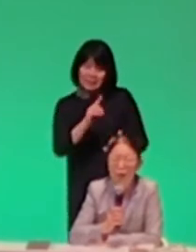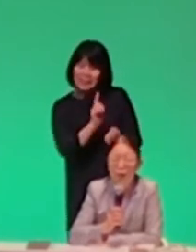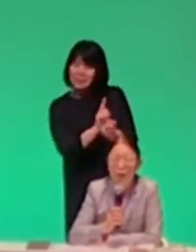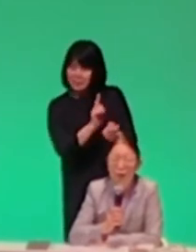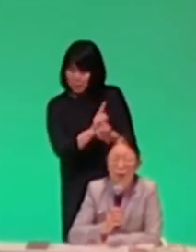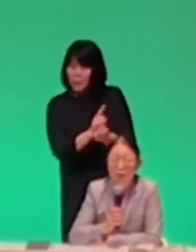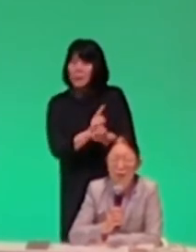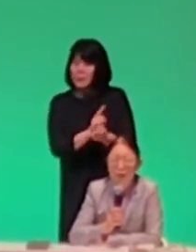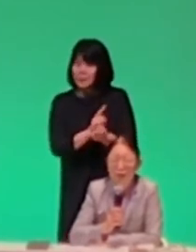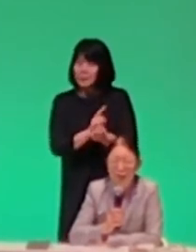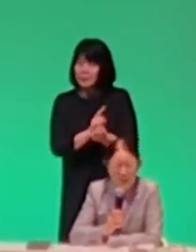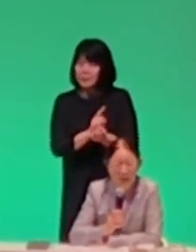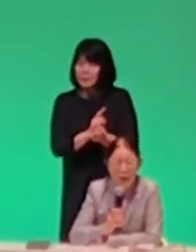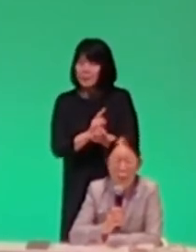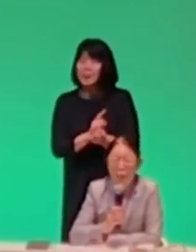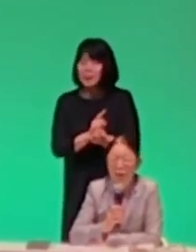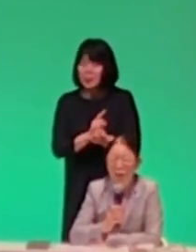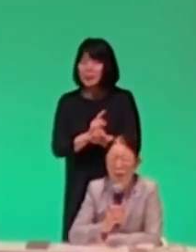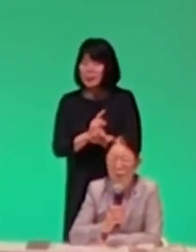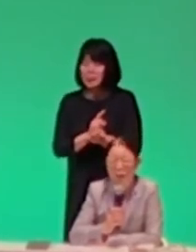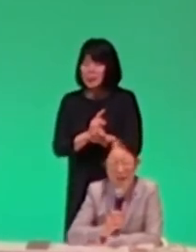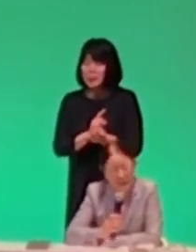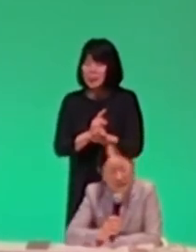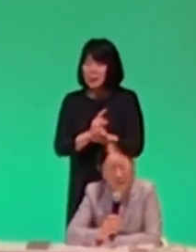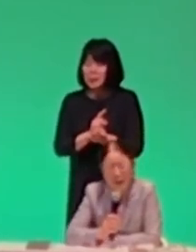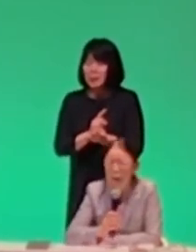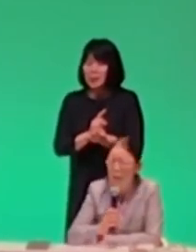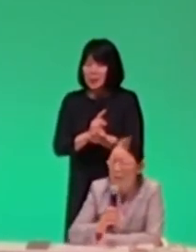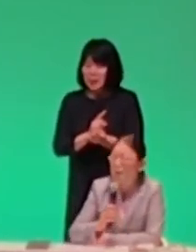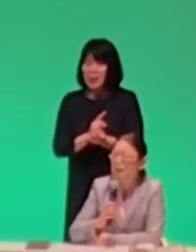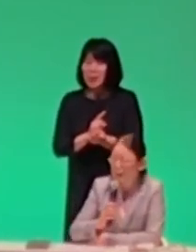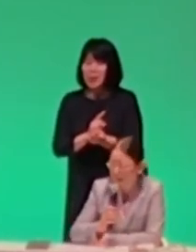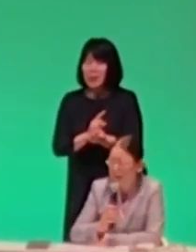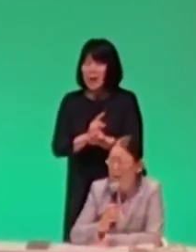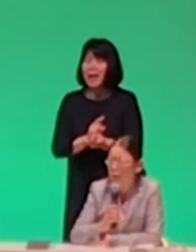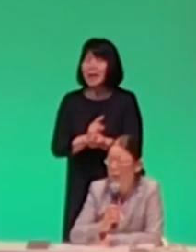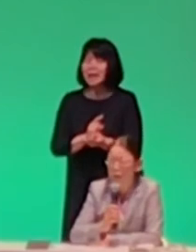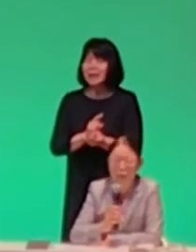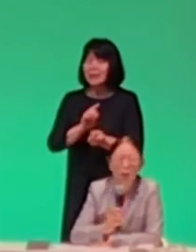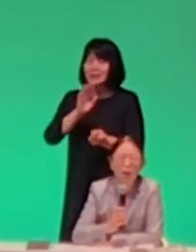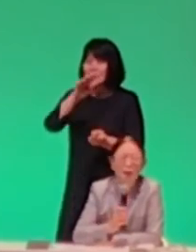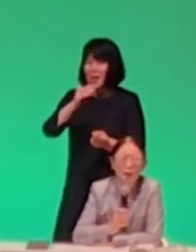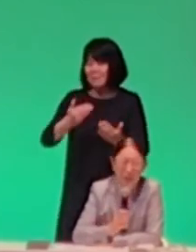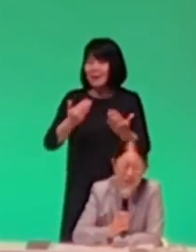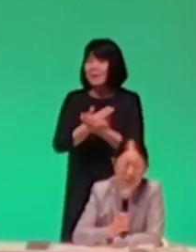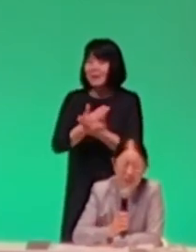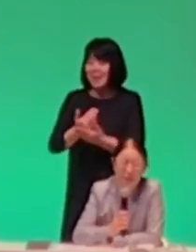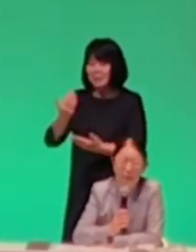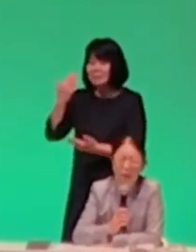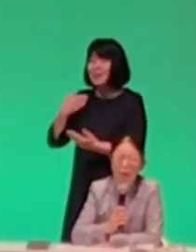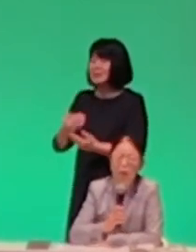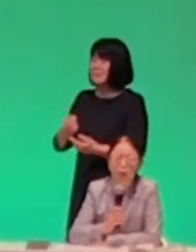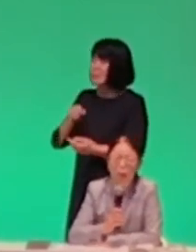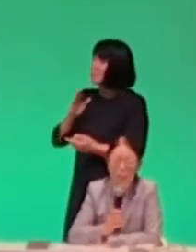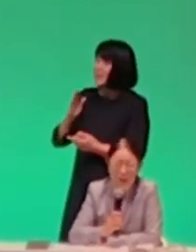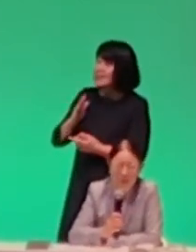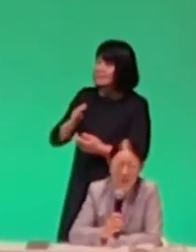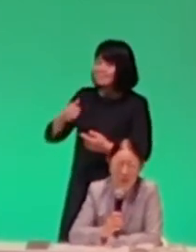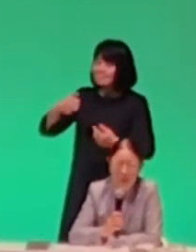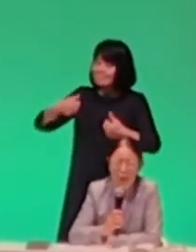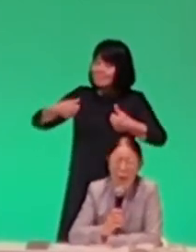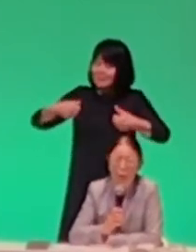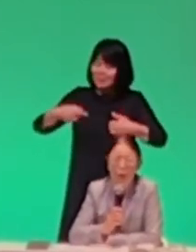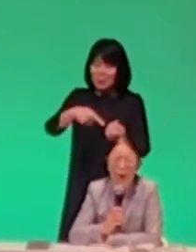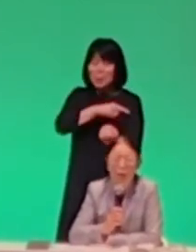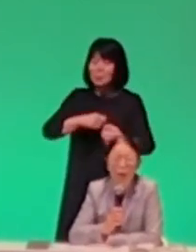もいずれ、昔はあんなバカなこと言ってたねと、能力は一緒だよね、できることがいっぱいある